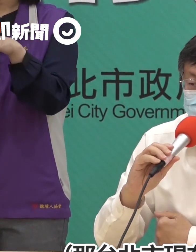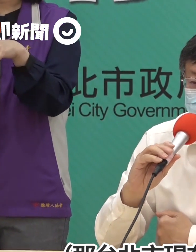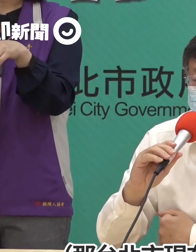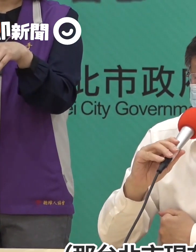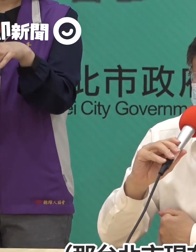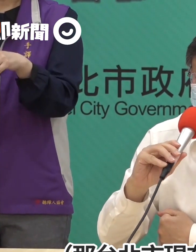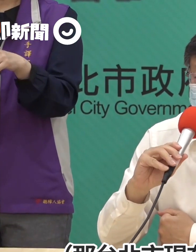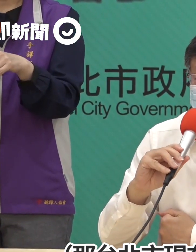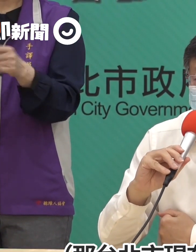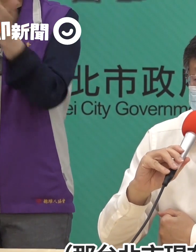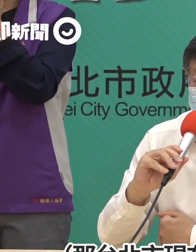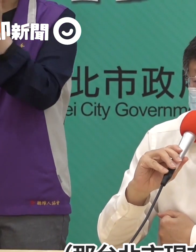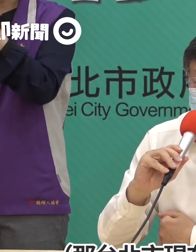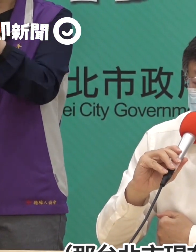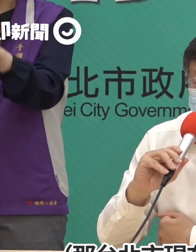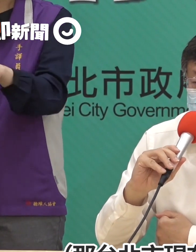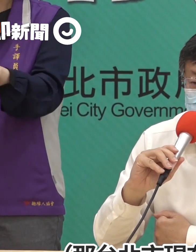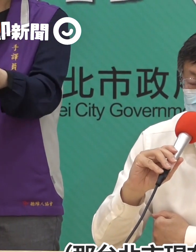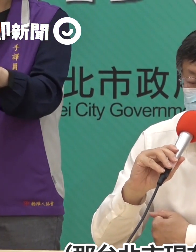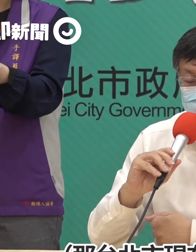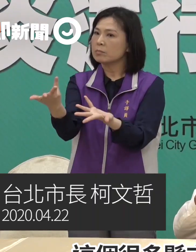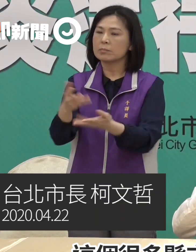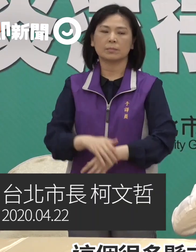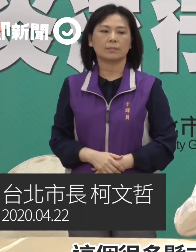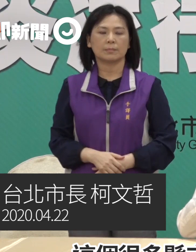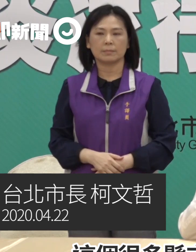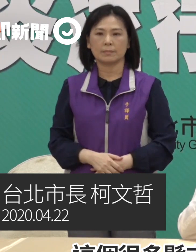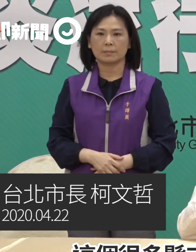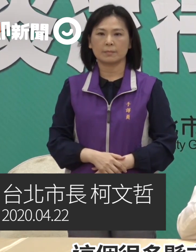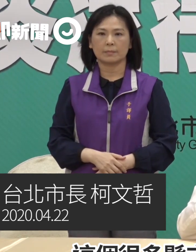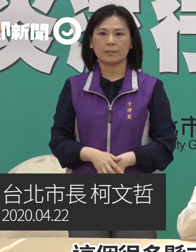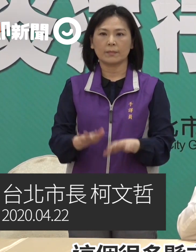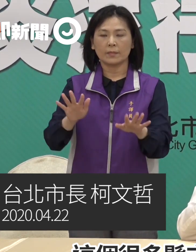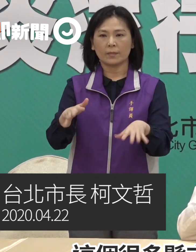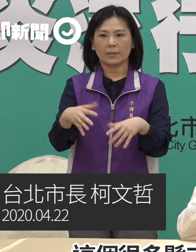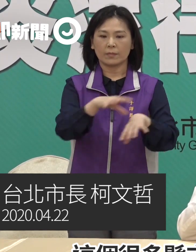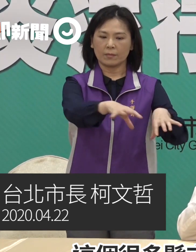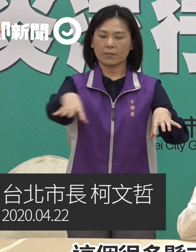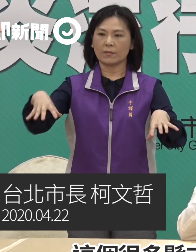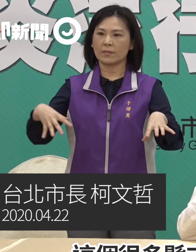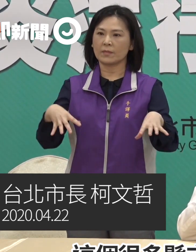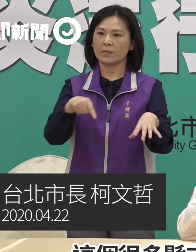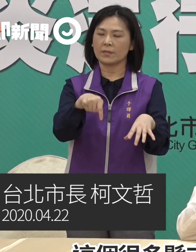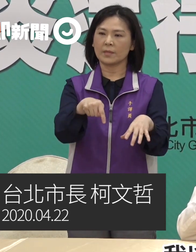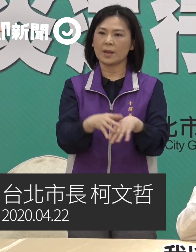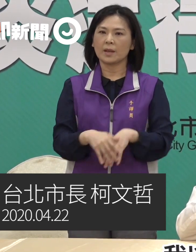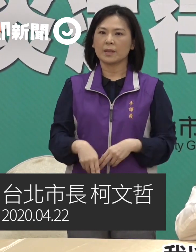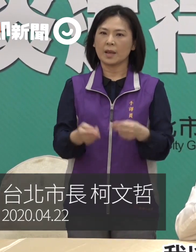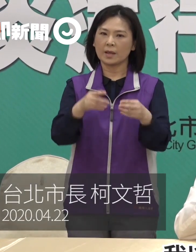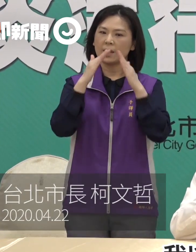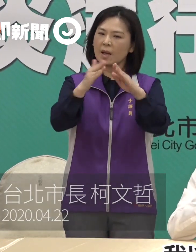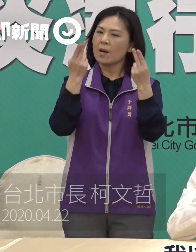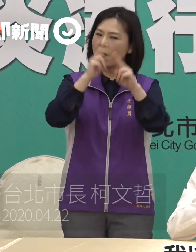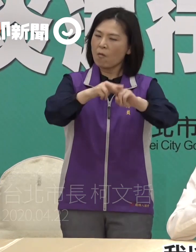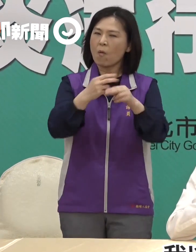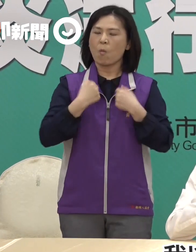的规划，那台北市这边现在的计划是怎么样？ 这个很多县市都在做这个封城演习啊。我以前